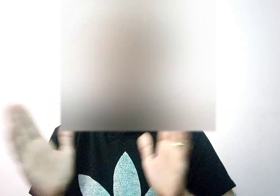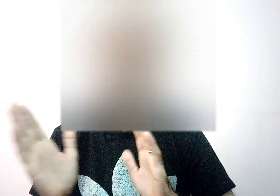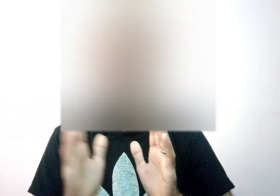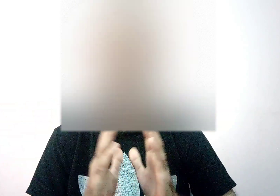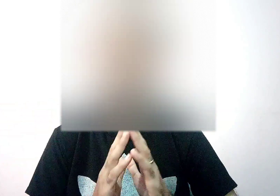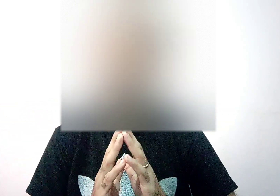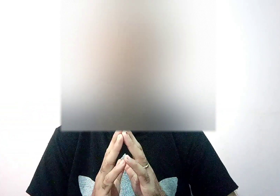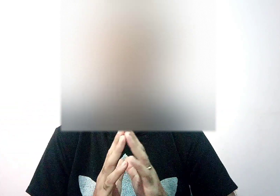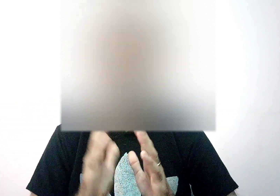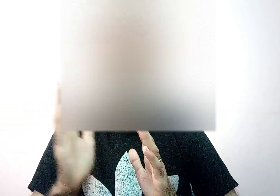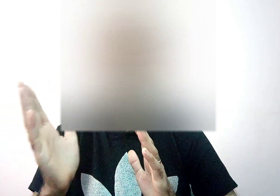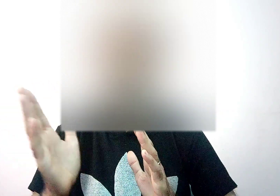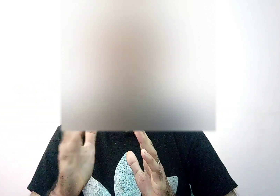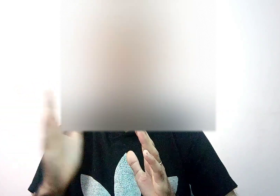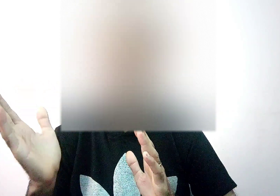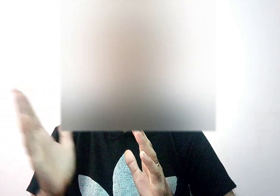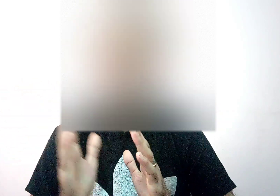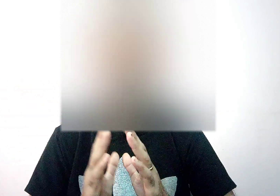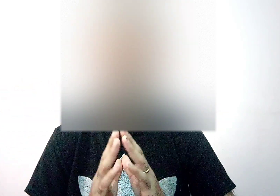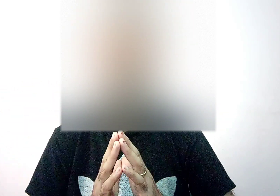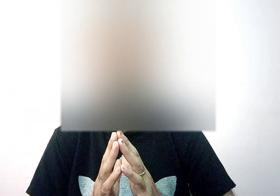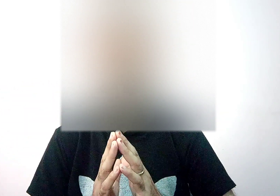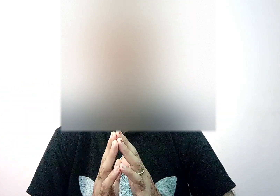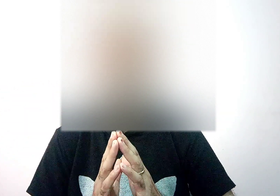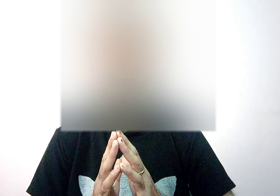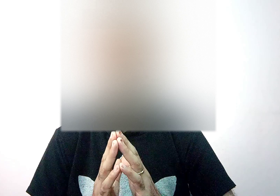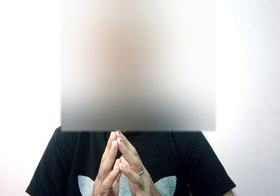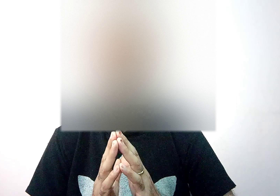هدعم أثيوبيا، خصوصا إن أثيوبيا دلوقتي غير دولة غير مستقرة.